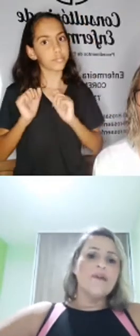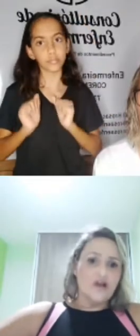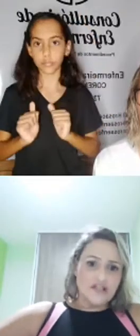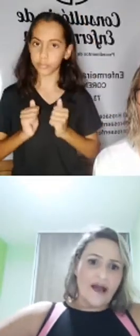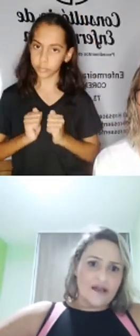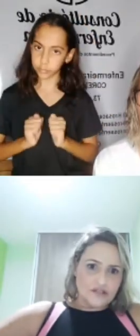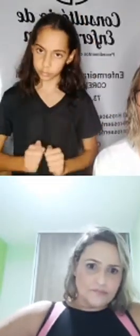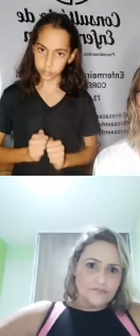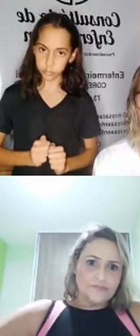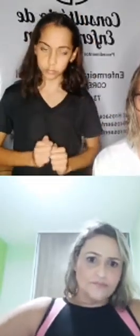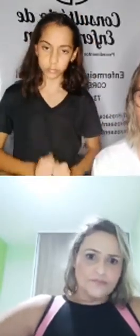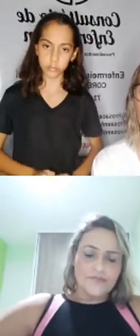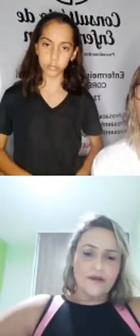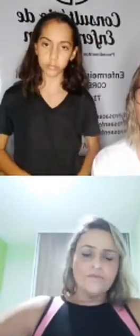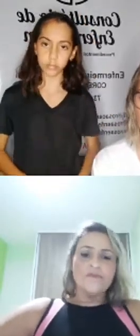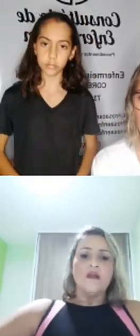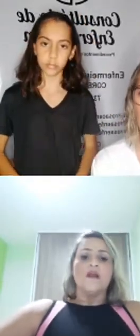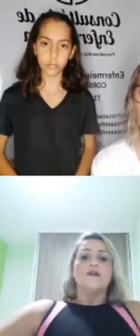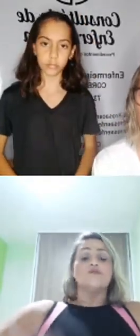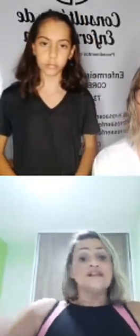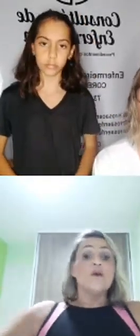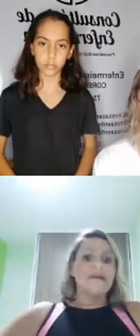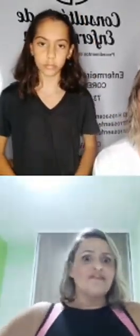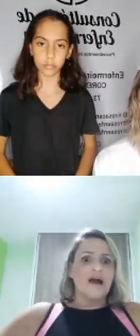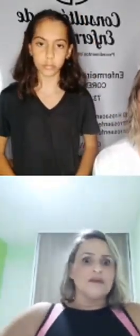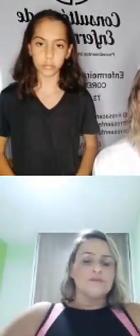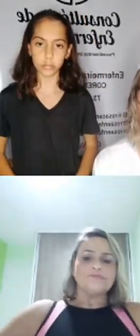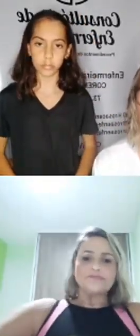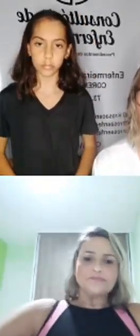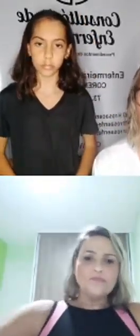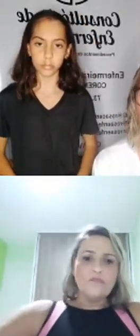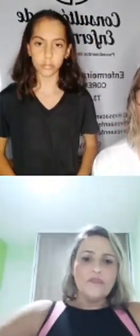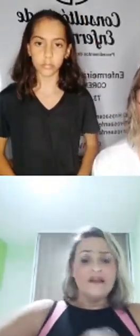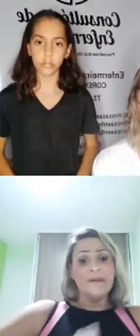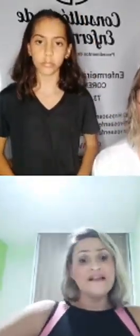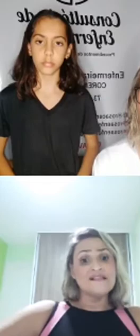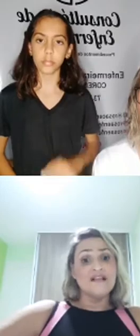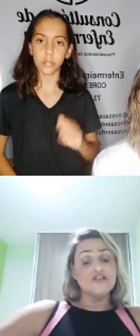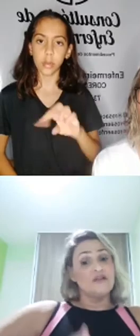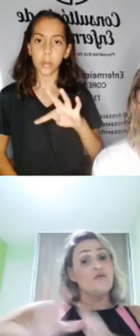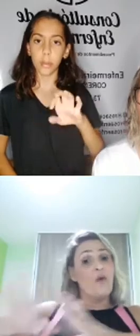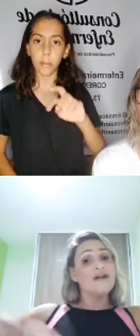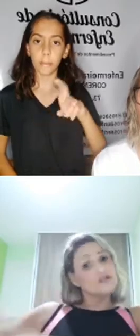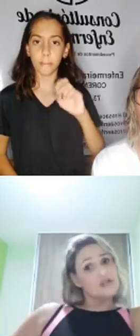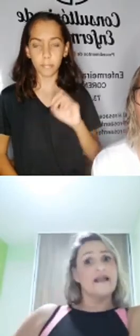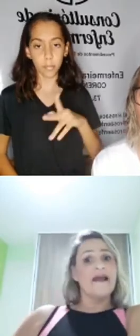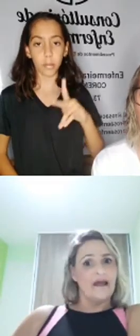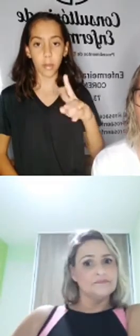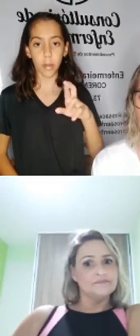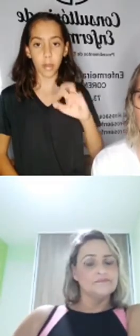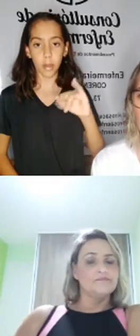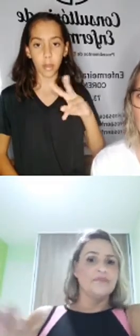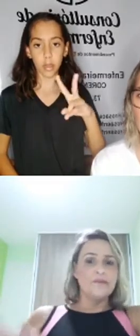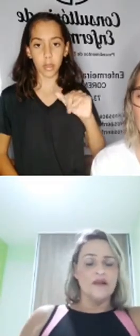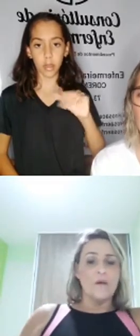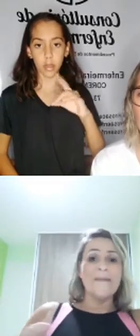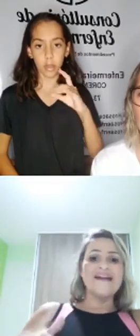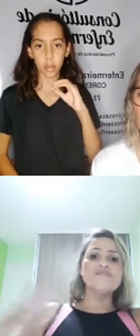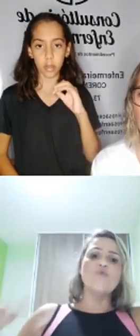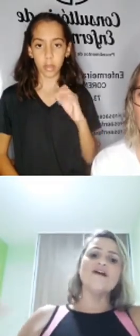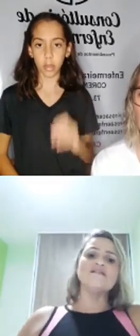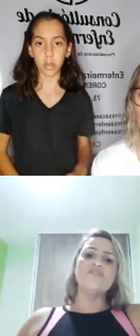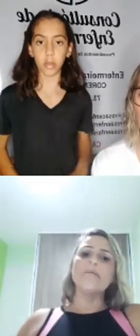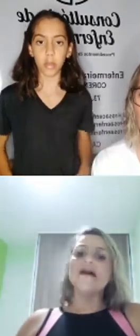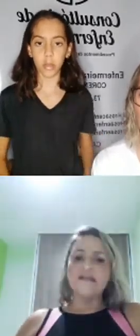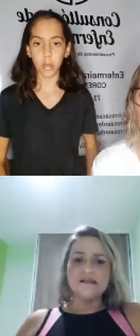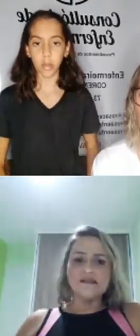for menor de idade, né? No setor privado, que a paciente tem o quarto só dela, primeiro, mesmo